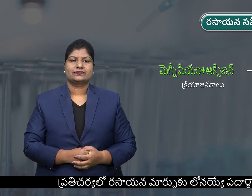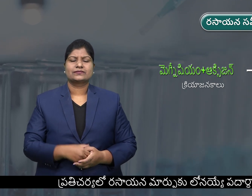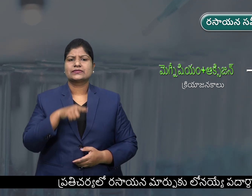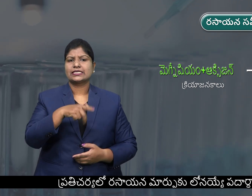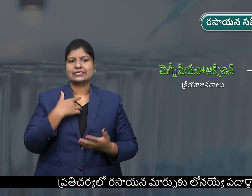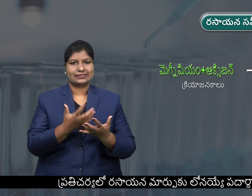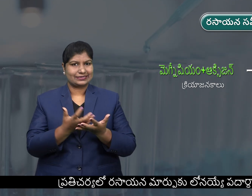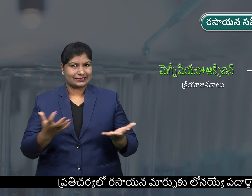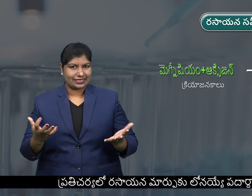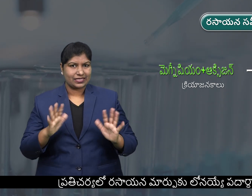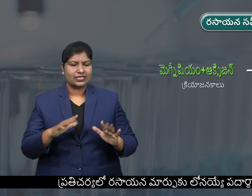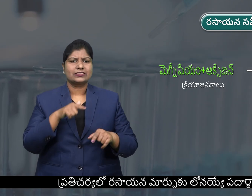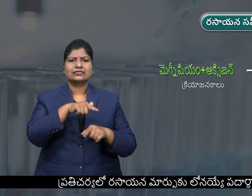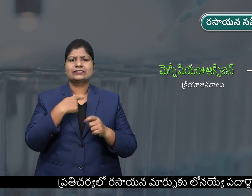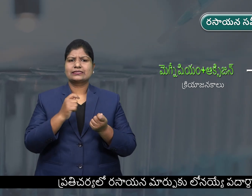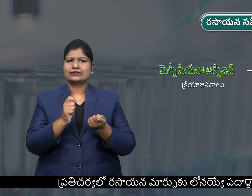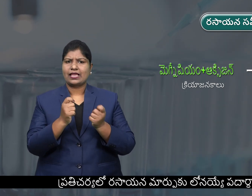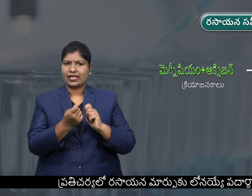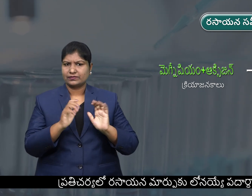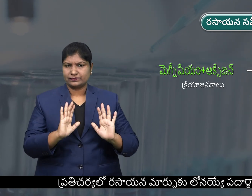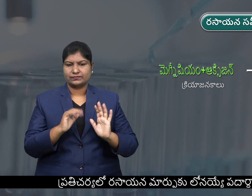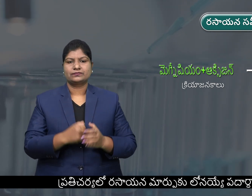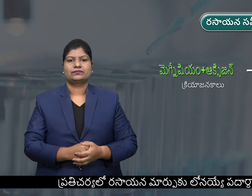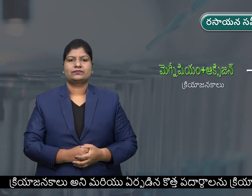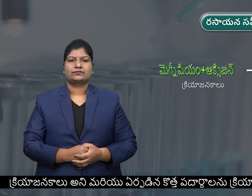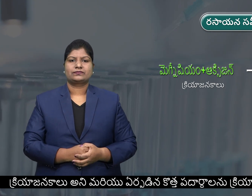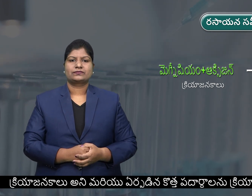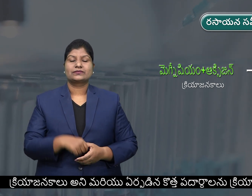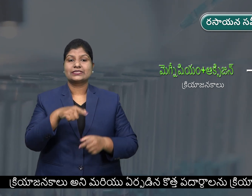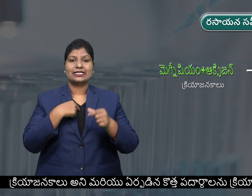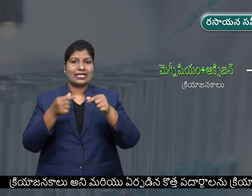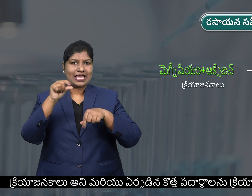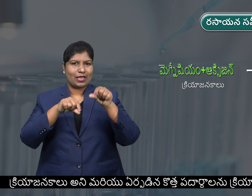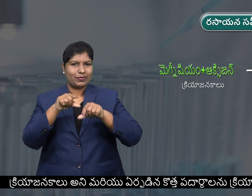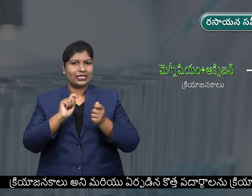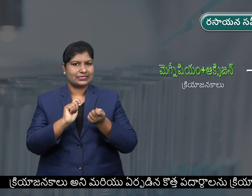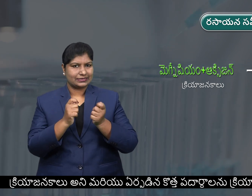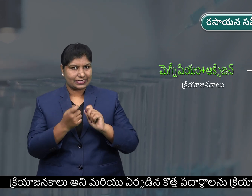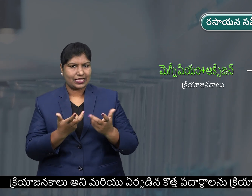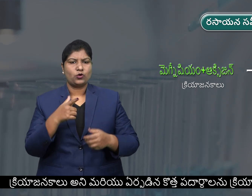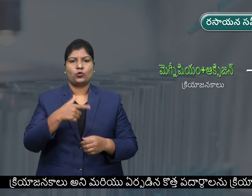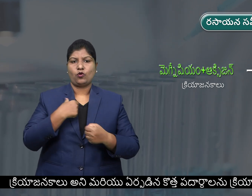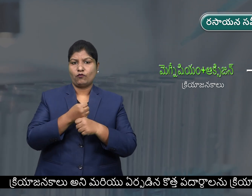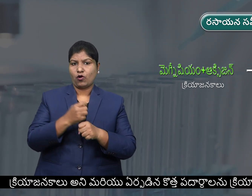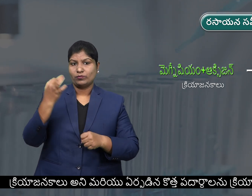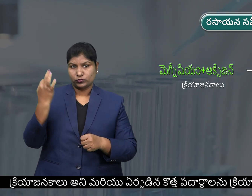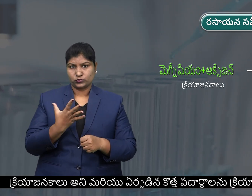ప్రతిచర్యలో రసాయన మార్పుకు లోనయ్యే పదార్థాలను క్రియాజనకాలు అని, మరియు ఏర్పడిన కొత్త